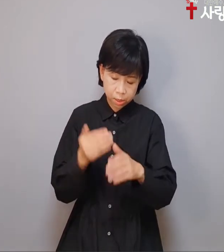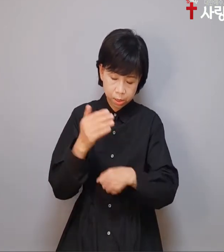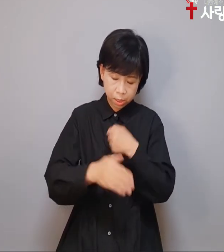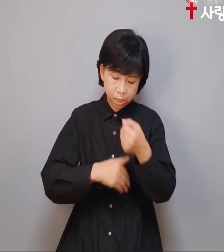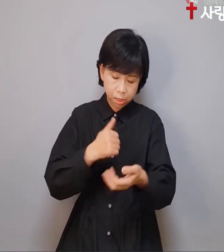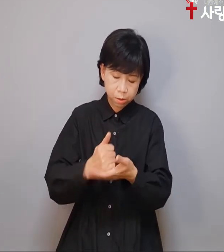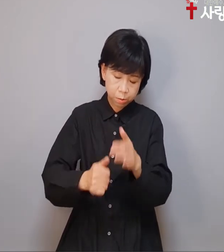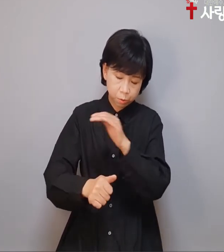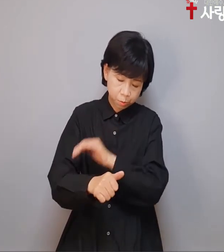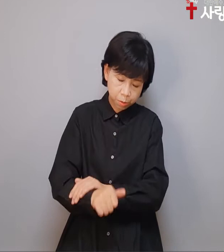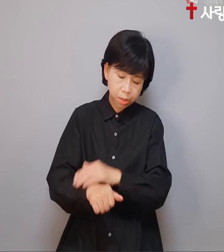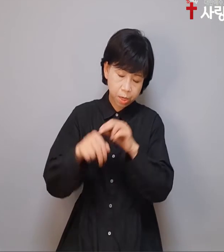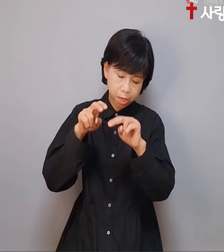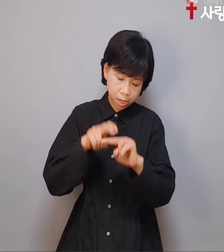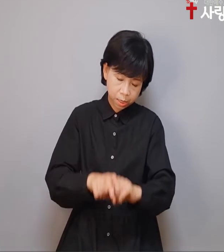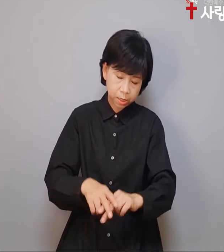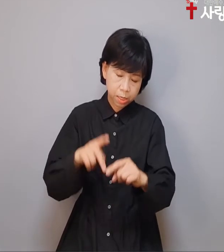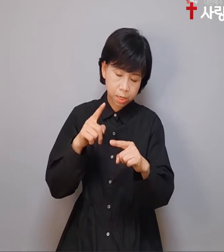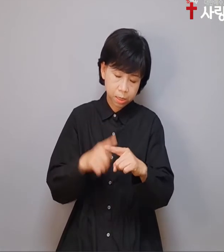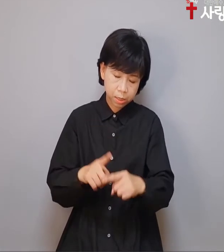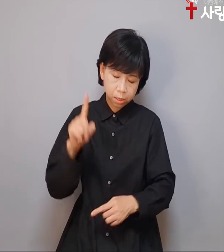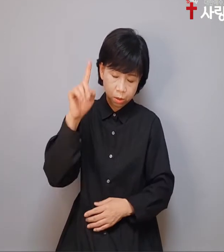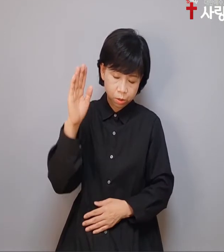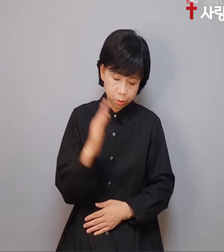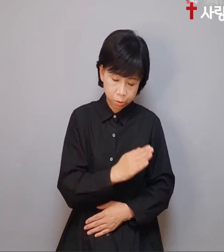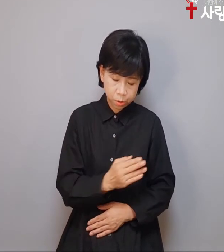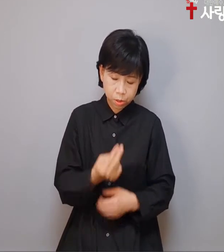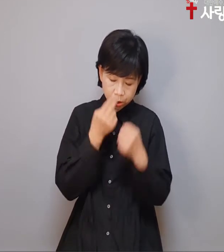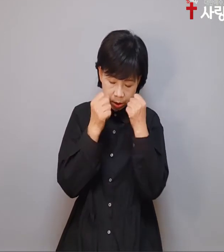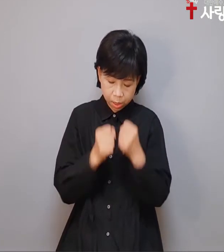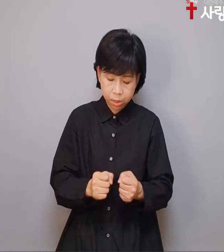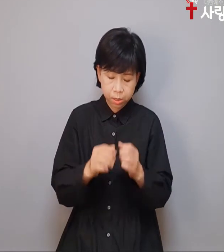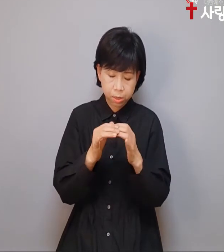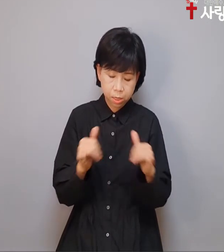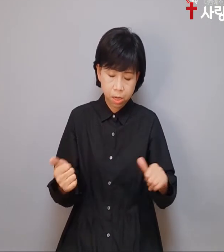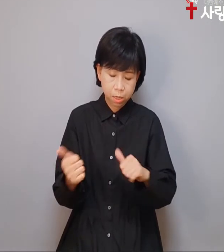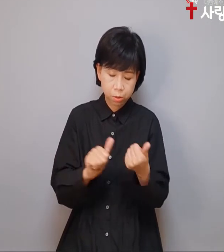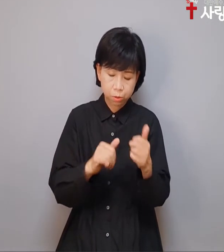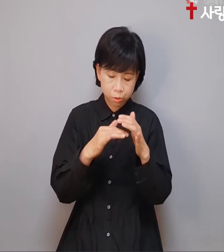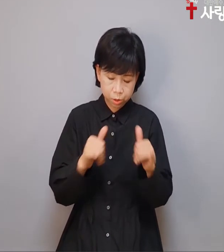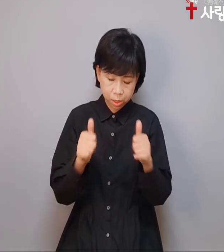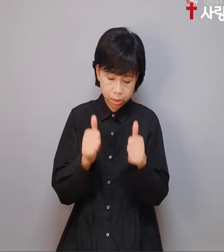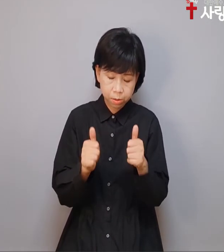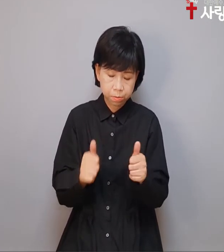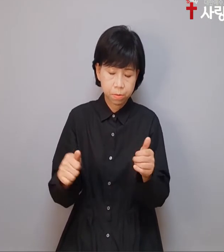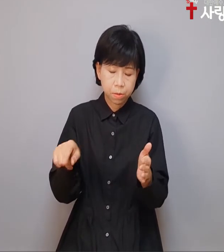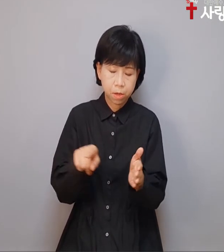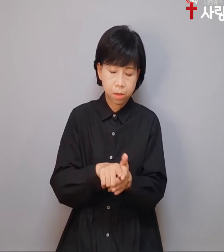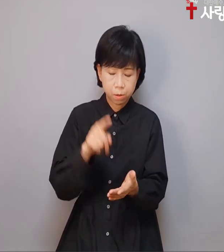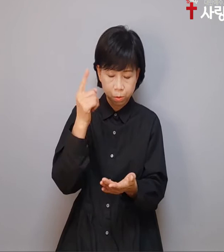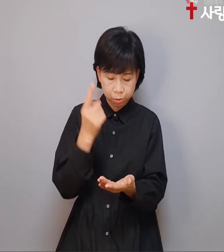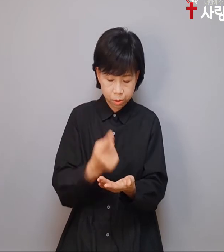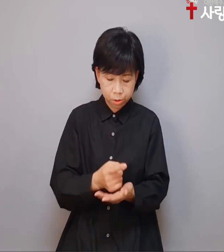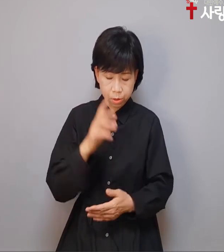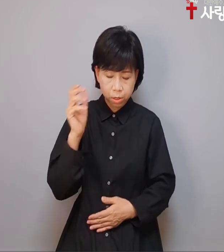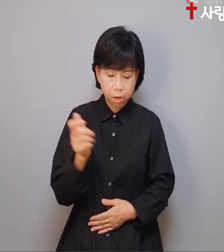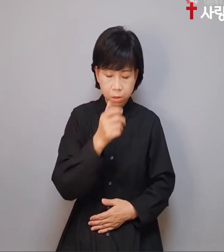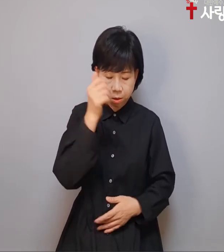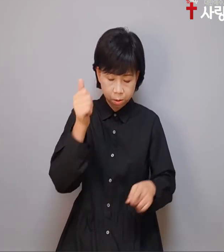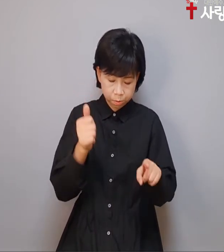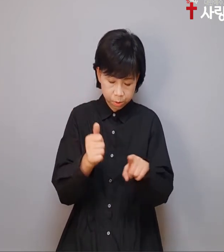하나님 우편에 앉아 계시다가 저리로서 산자와 죽은 자를 심판하러 오시리라.